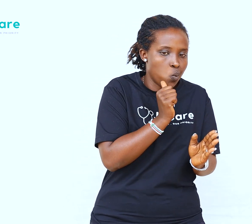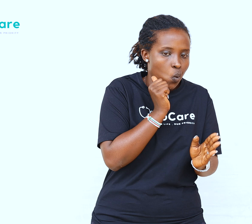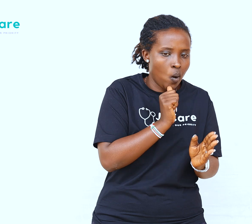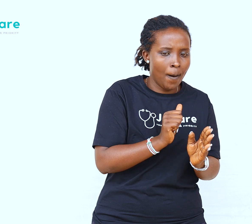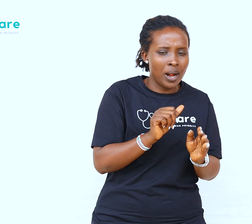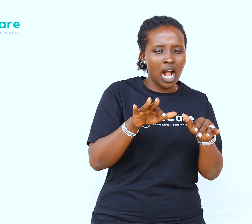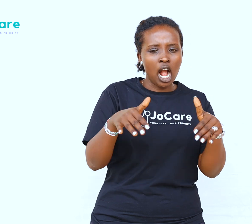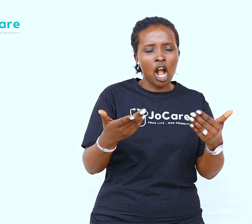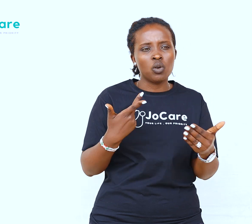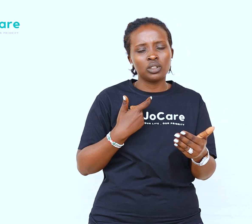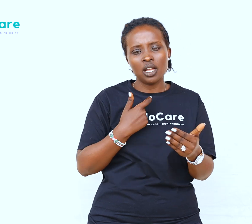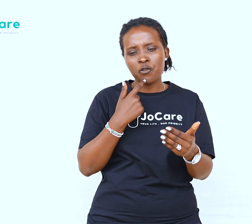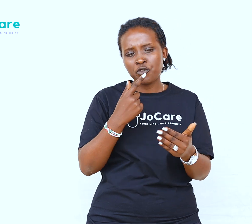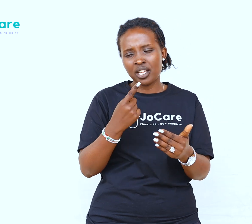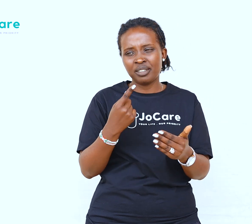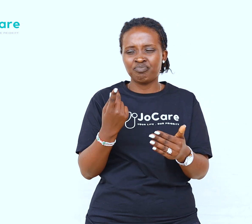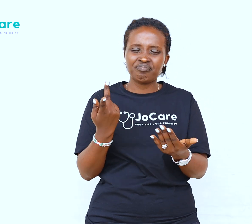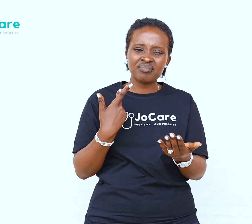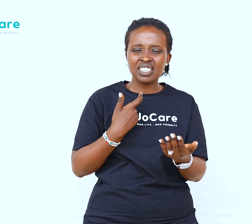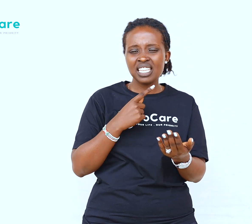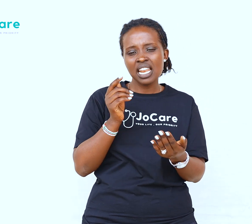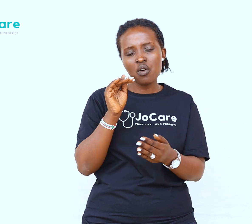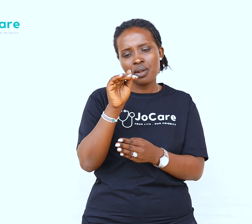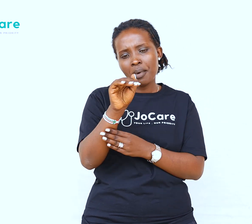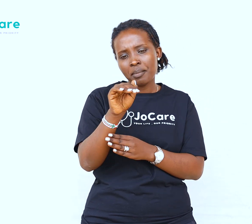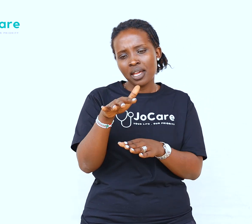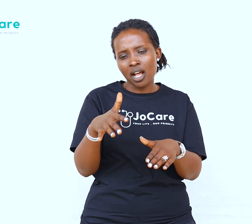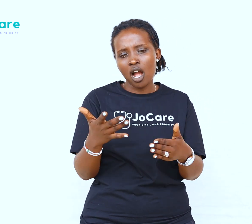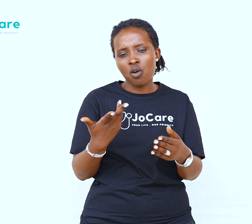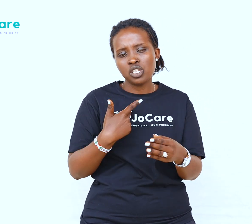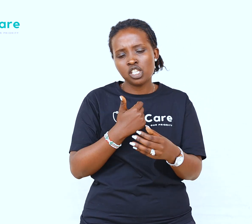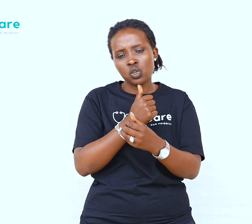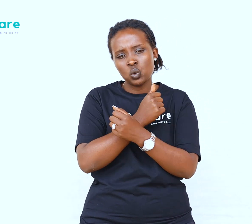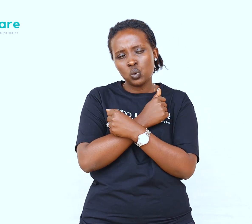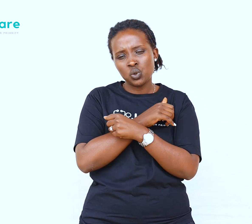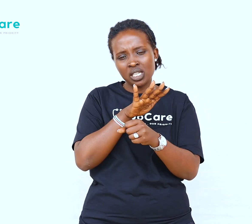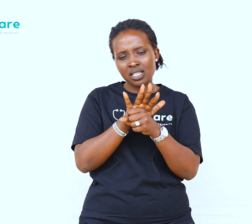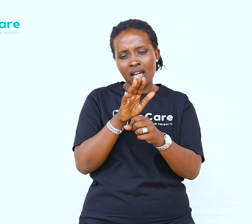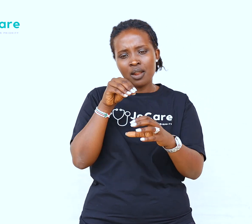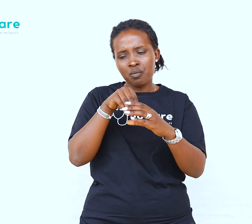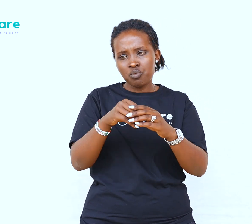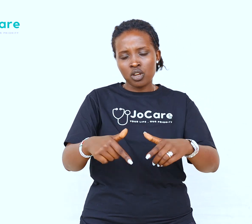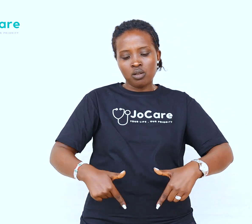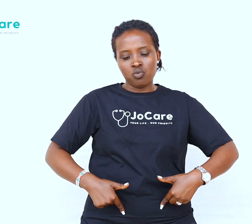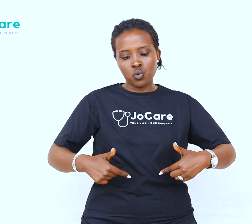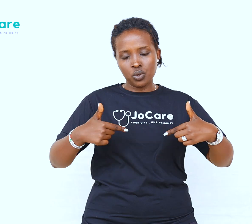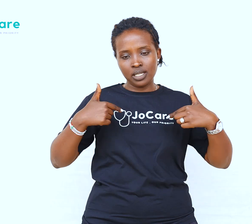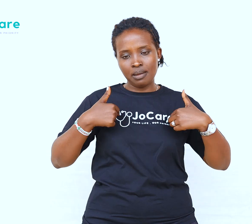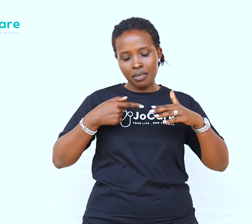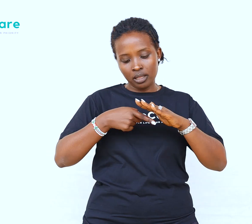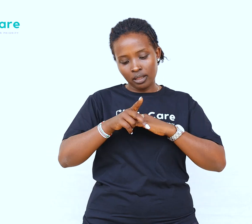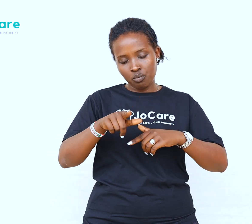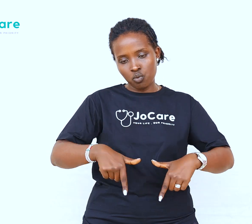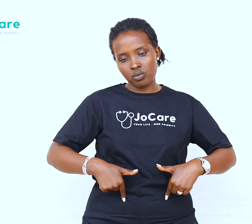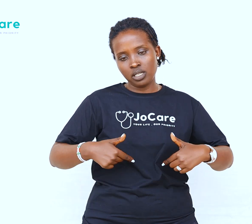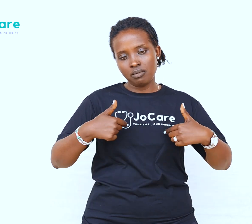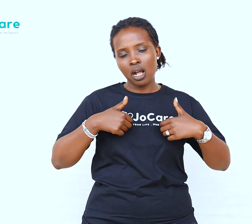wenda nivuga ntago navuze ko nkunda kuba inshuro nyinshi ndi mu bintu bijyanye n'ubuzima. Yego. Rero